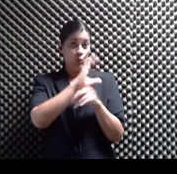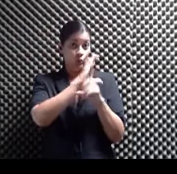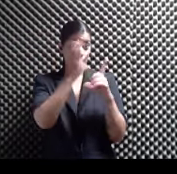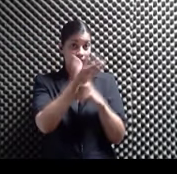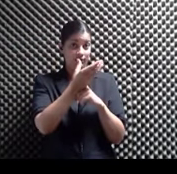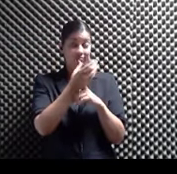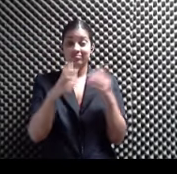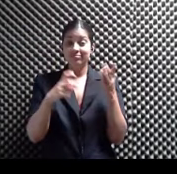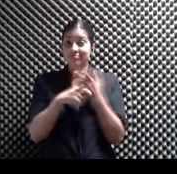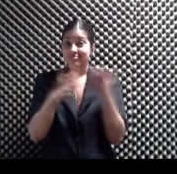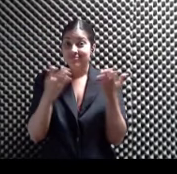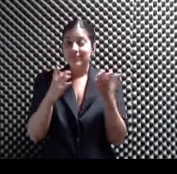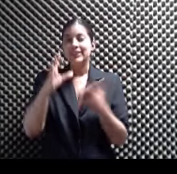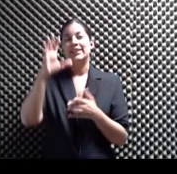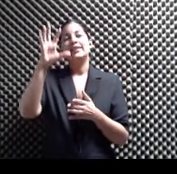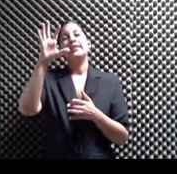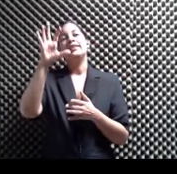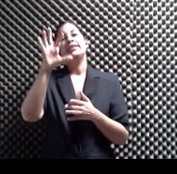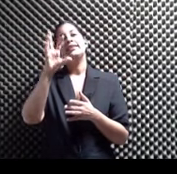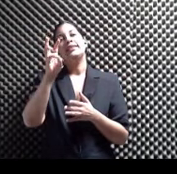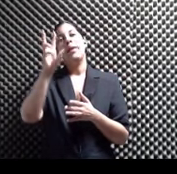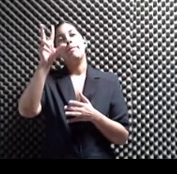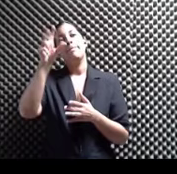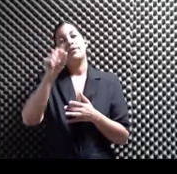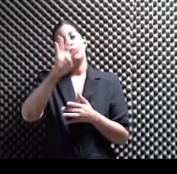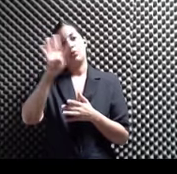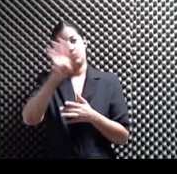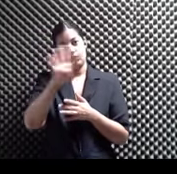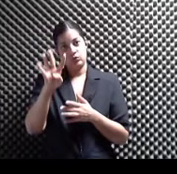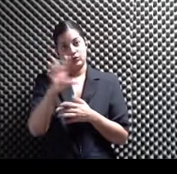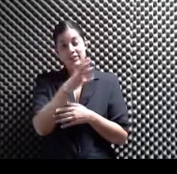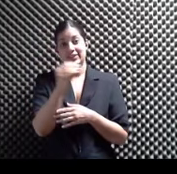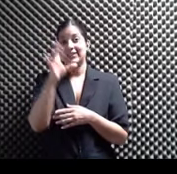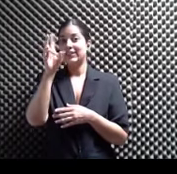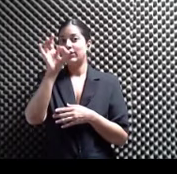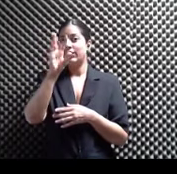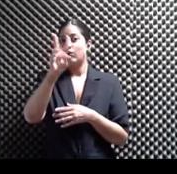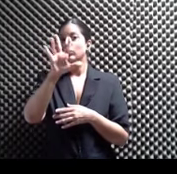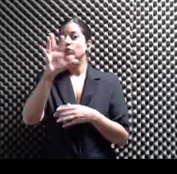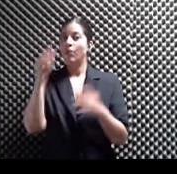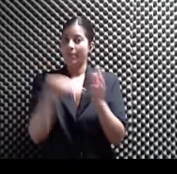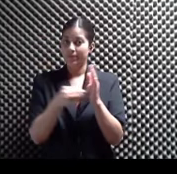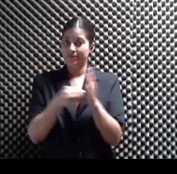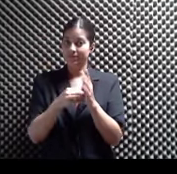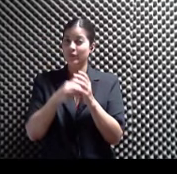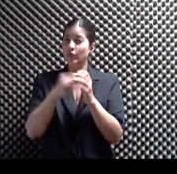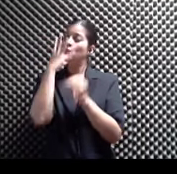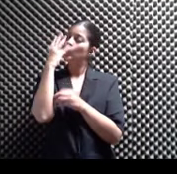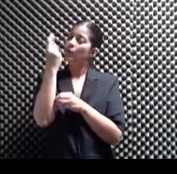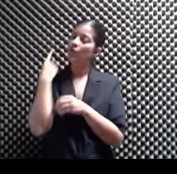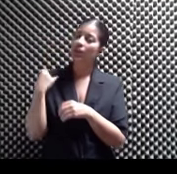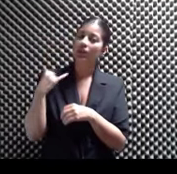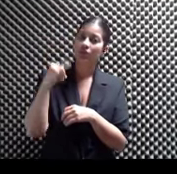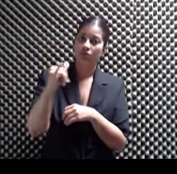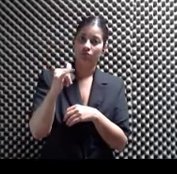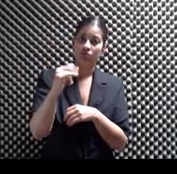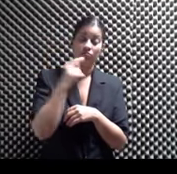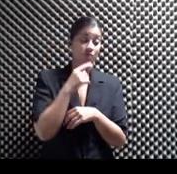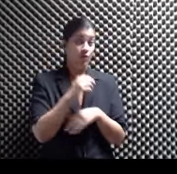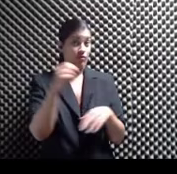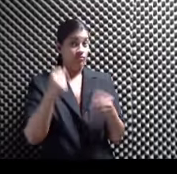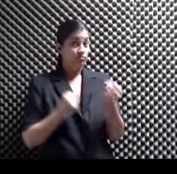boletos 620-4444 y 792-5000. Sueño Eterno. Auspicia en Instituto de Cultura. Donativos Legislativos. Fundación Nacional